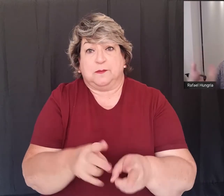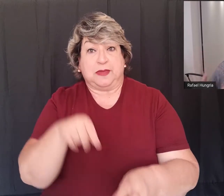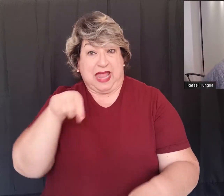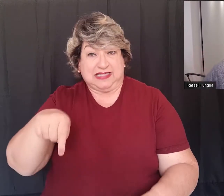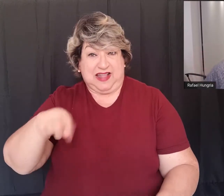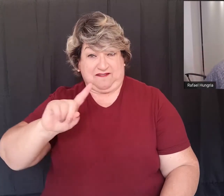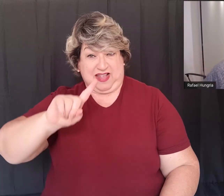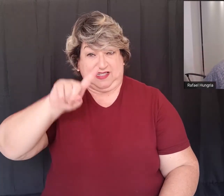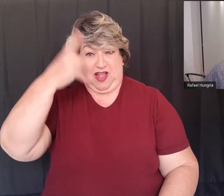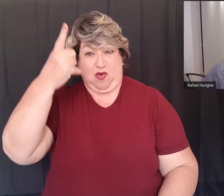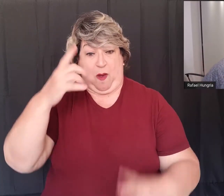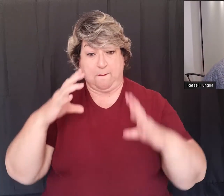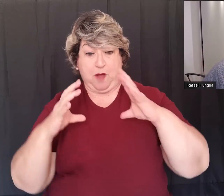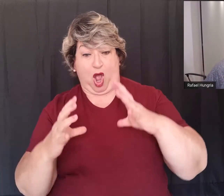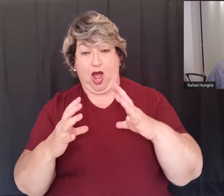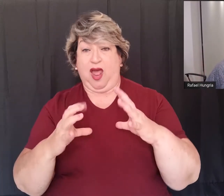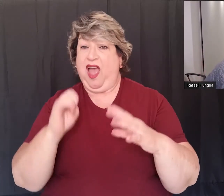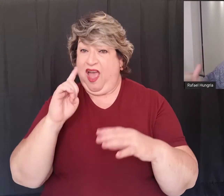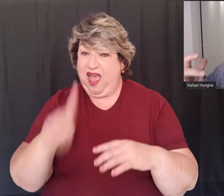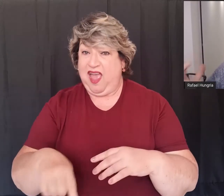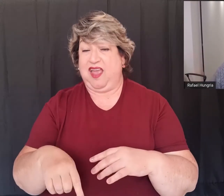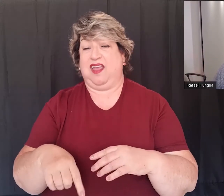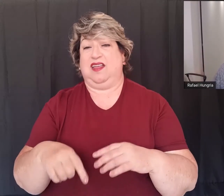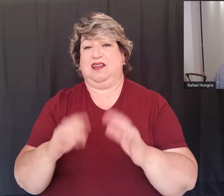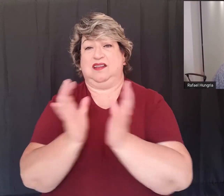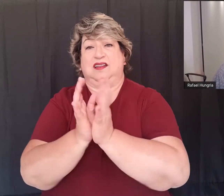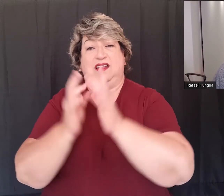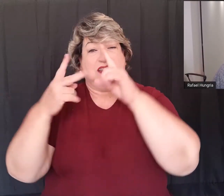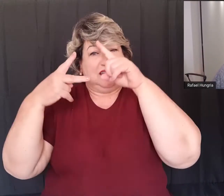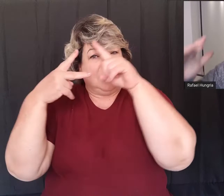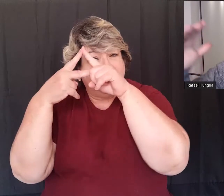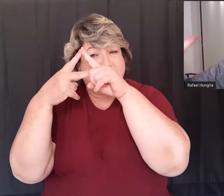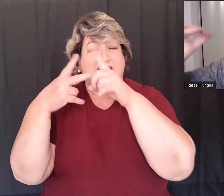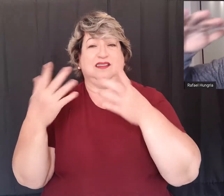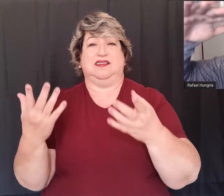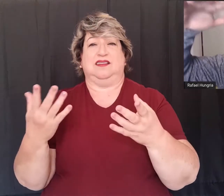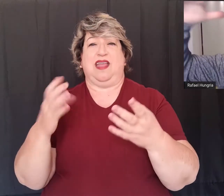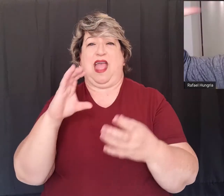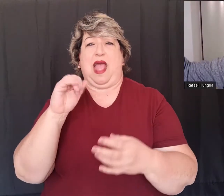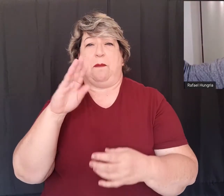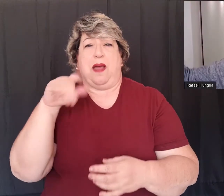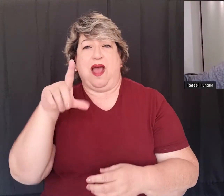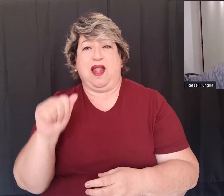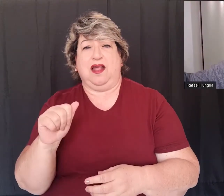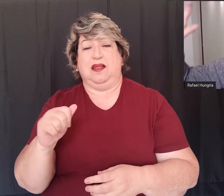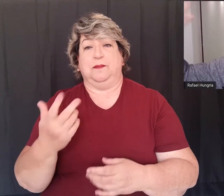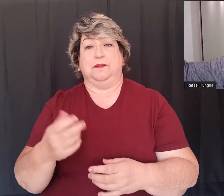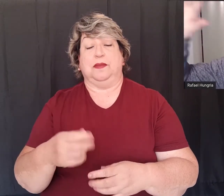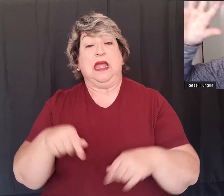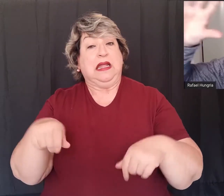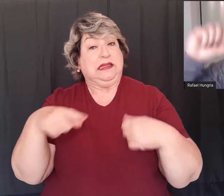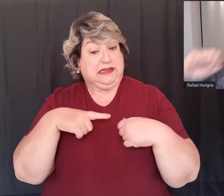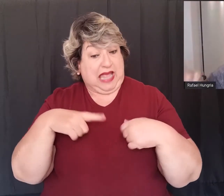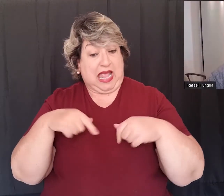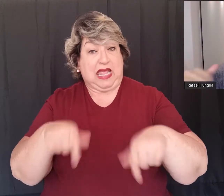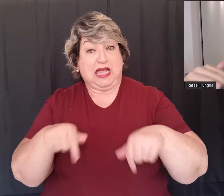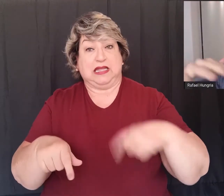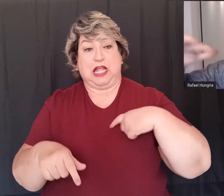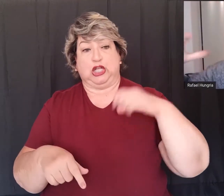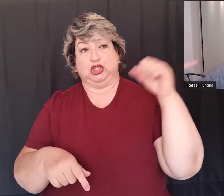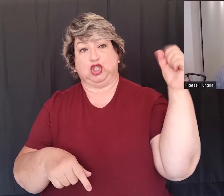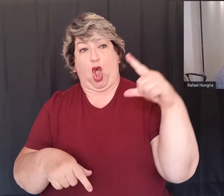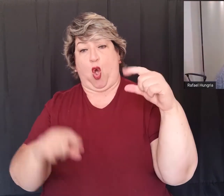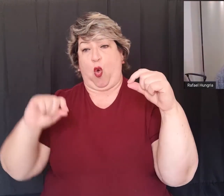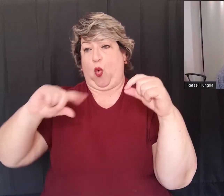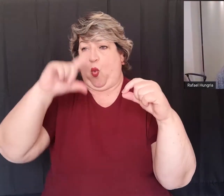limitando a nossa visão de mundo. Por isso que o sistema Terra possui os seus luminares, né? A Lua, o Sol, existe